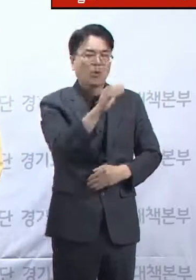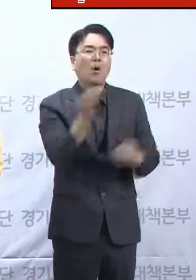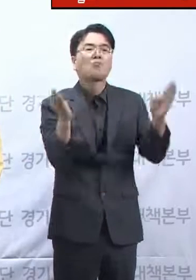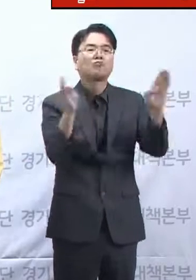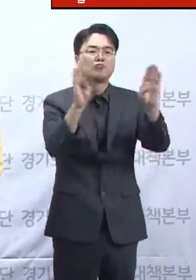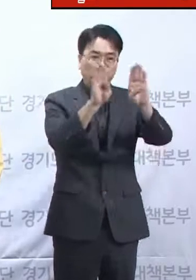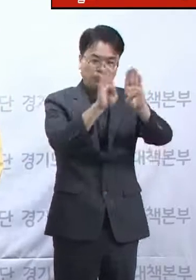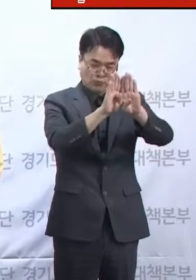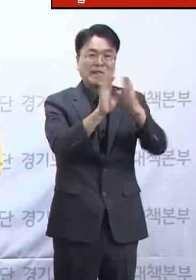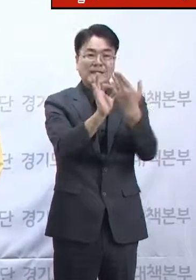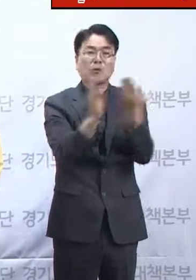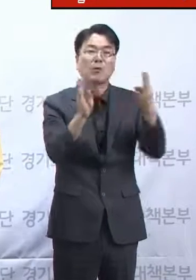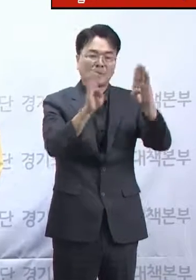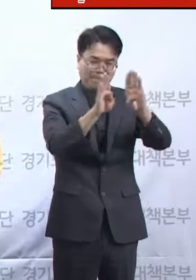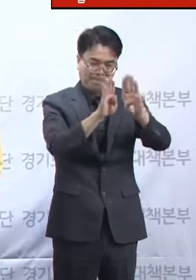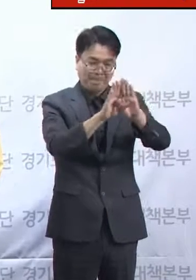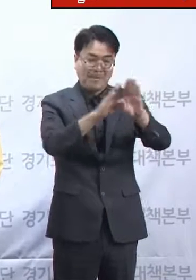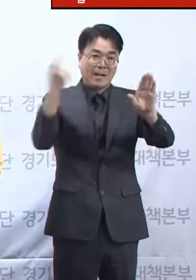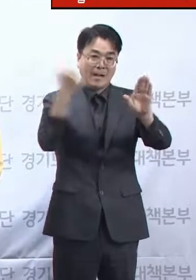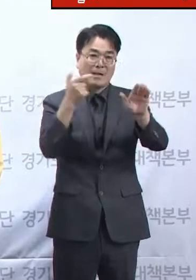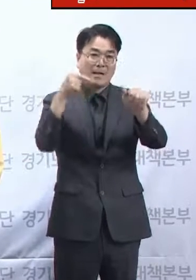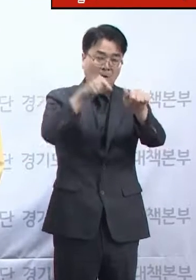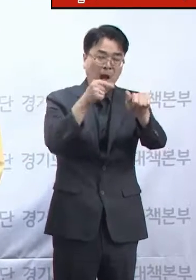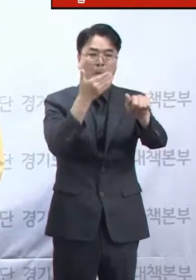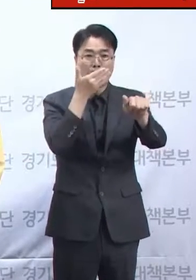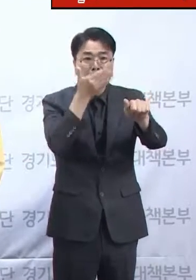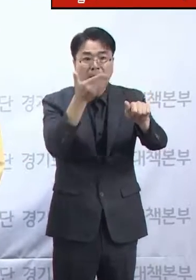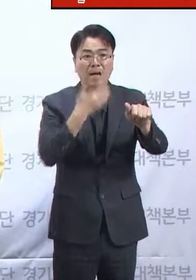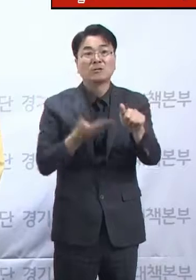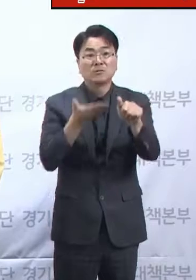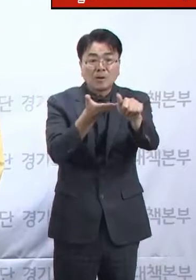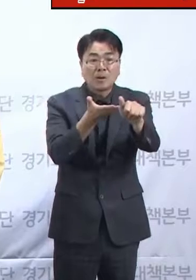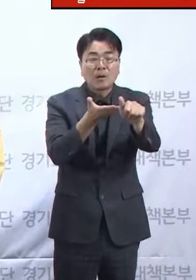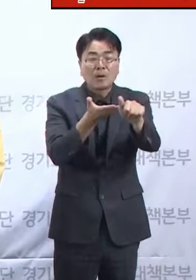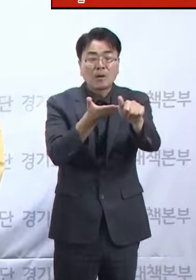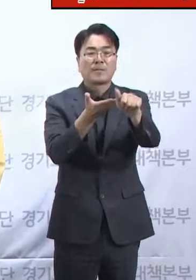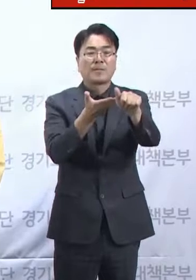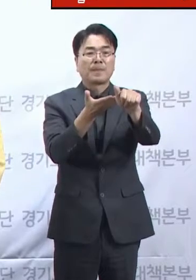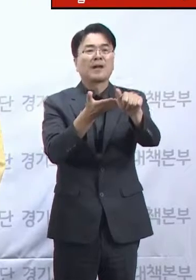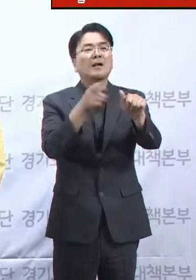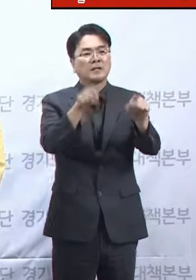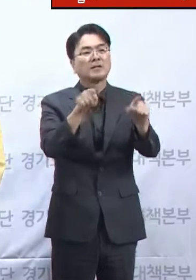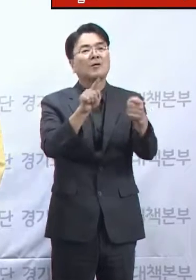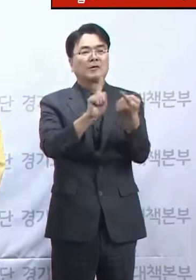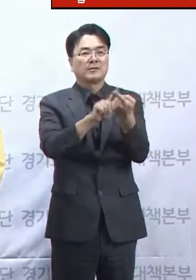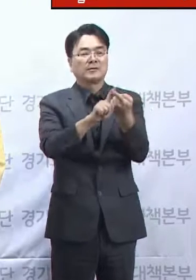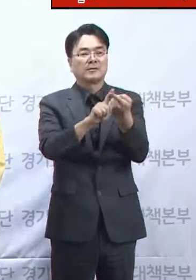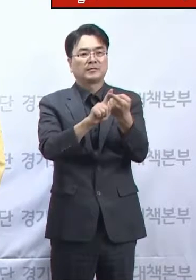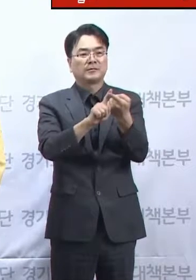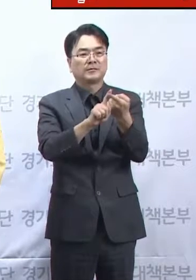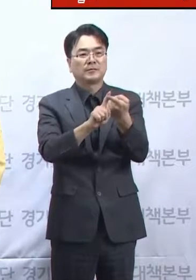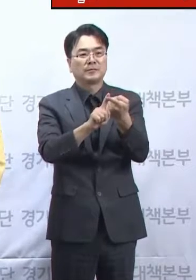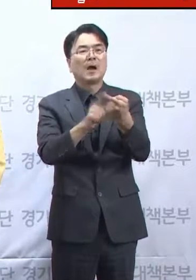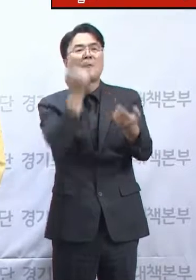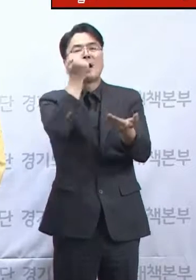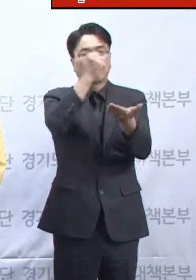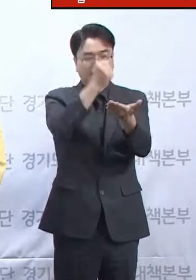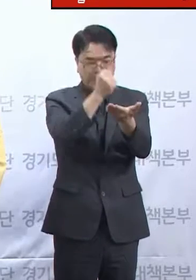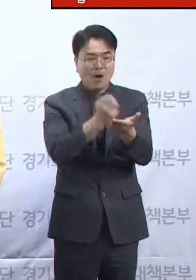닫도록 강제 조치할 수 있다고 하는 것까지도 말씀을 드립니다. 여기에는 당연히 우리 경기도의 협력과